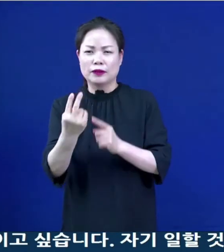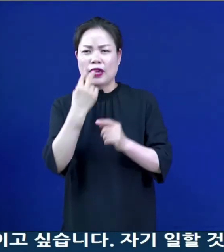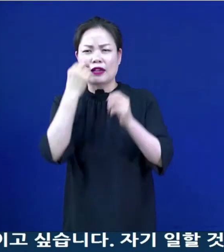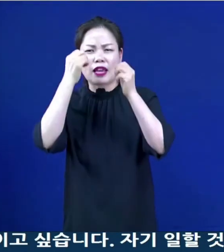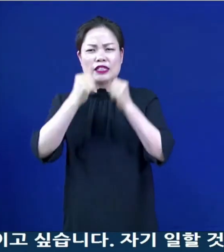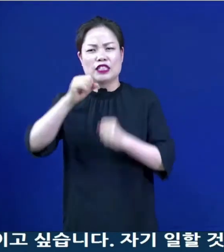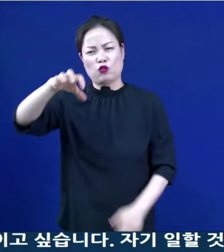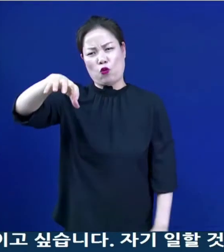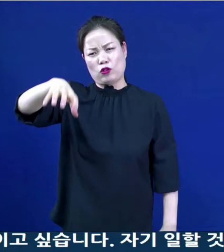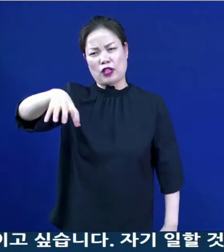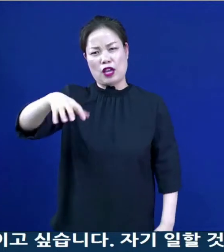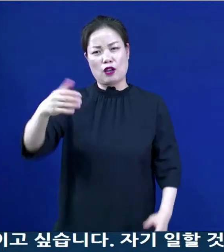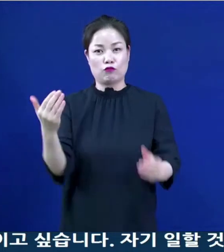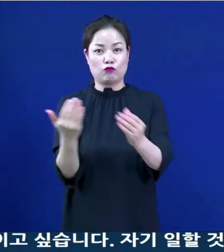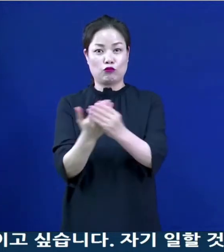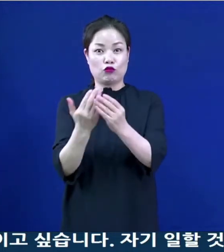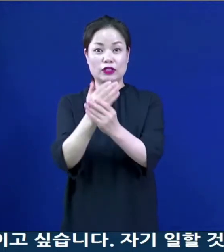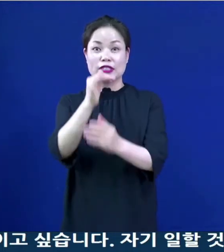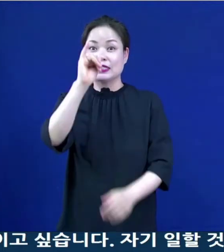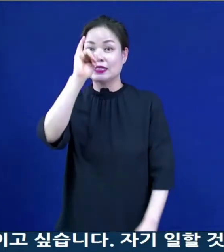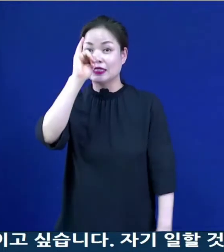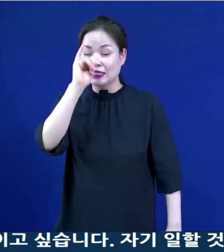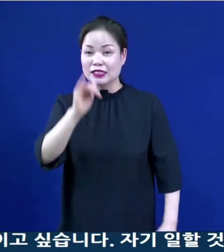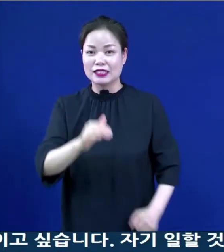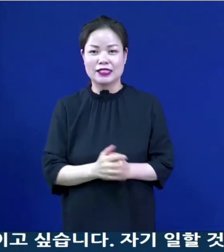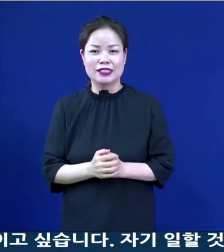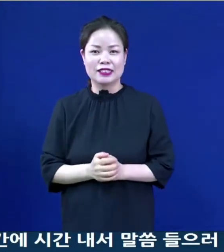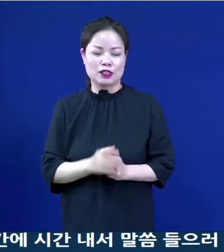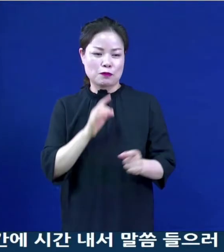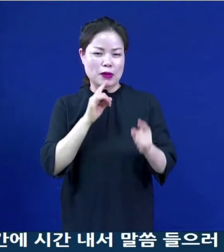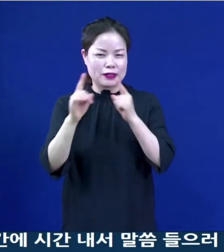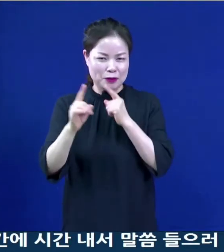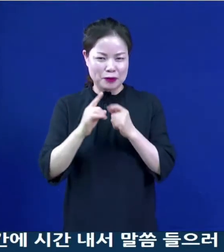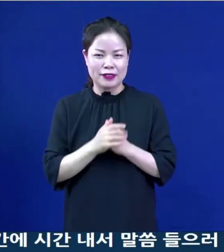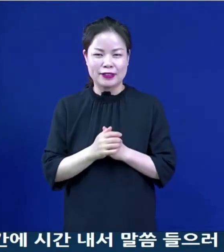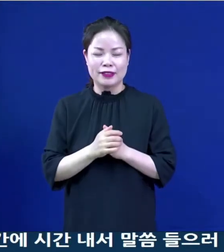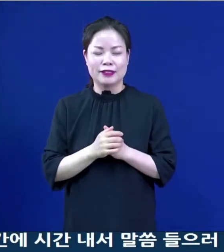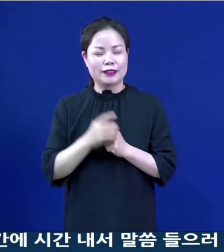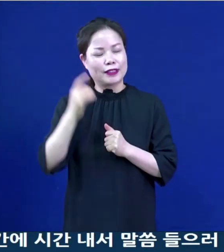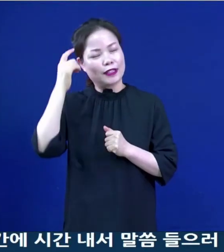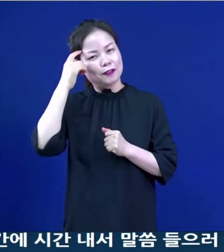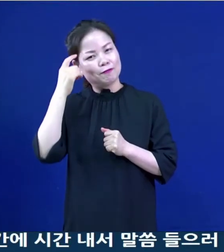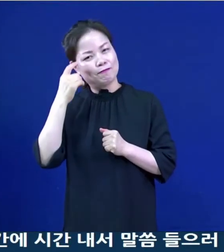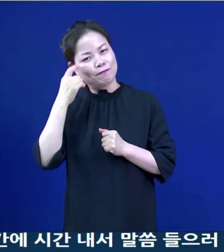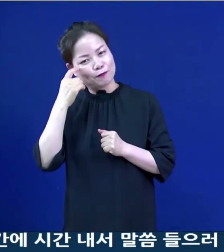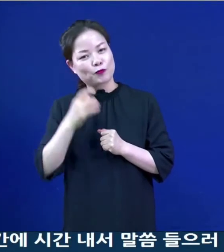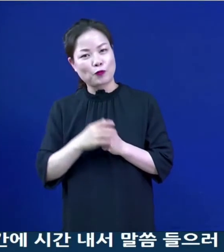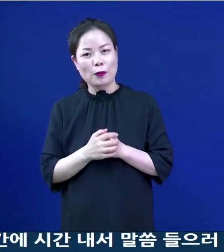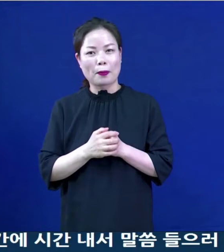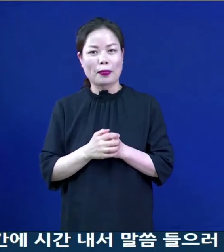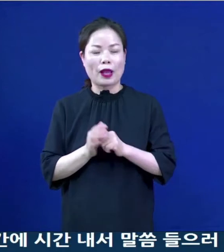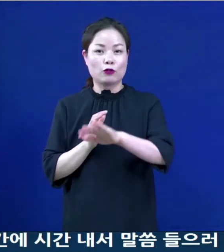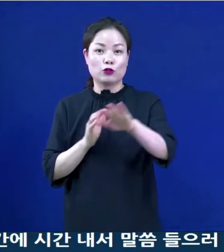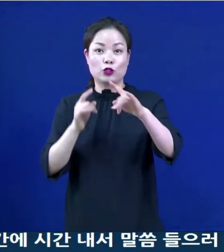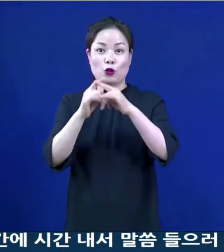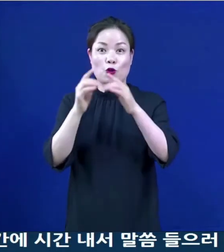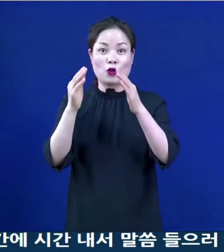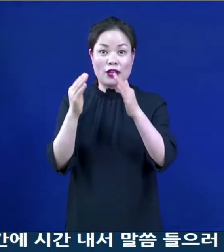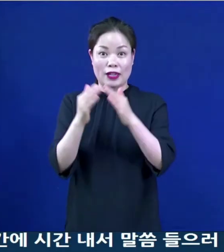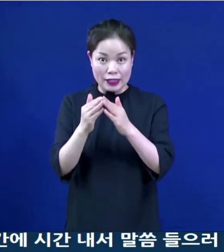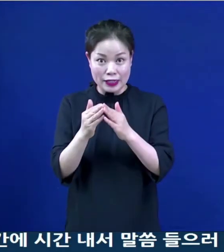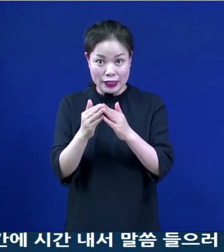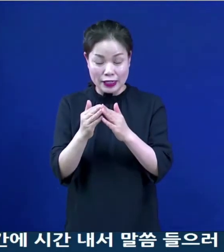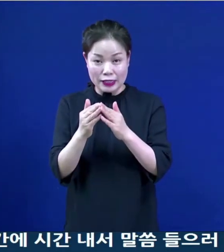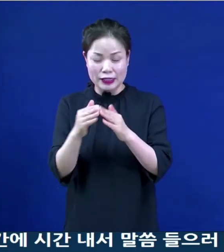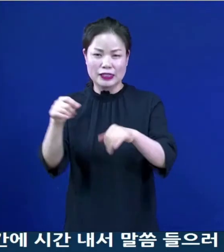살아있는 곳에 부흥이 일어나는 겁니다. 이제 오늘은 그 말씀을 나누는데, 그러면서 우리 교회